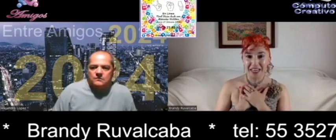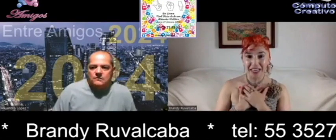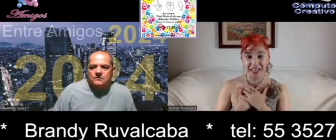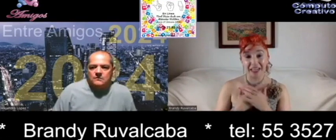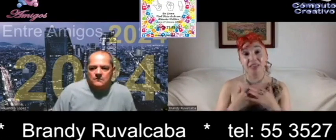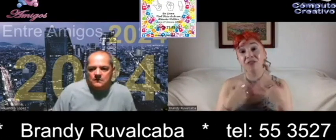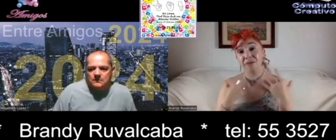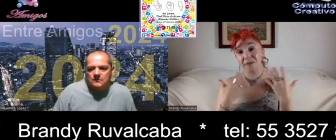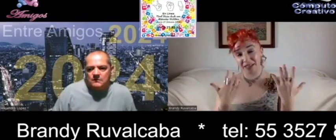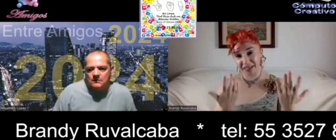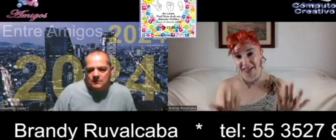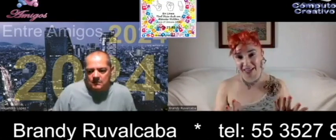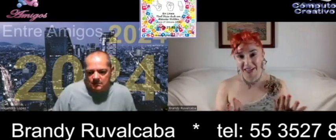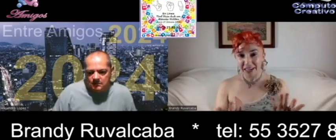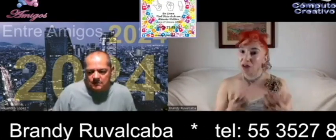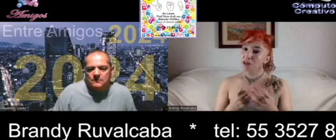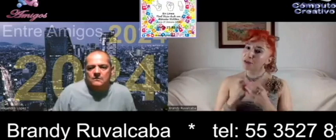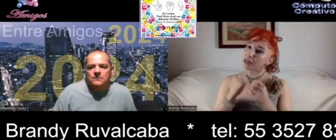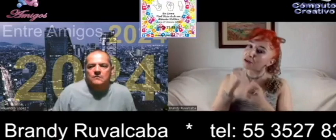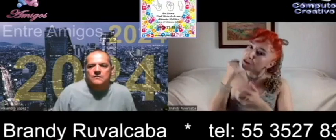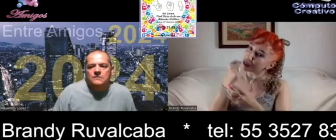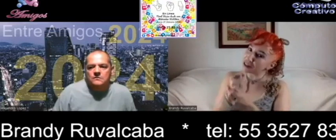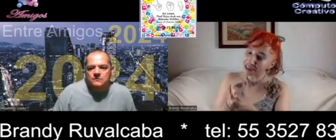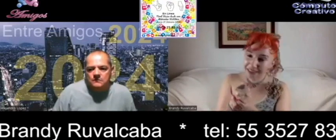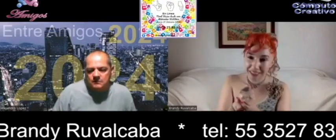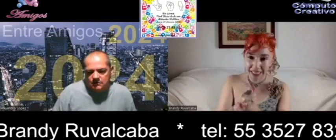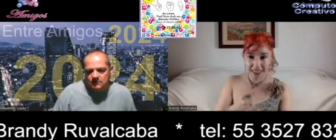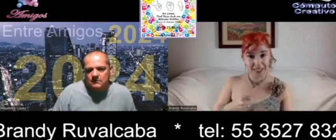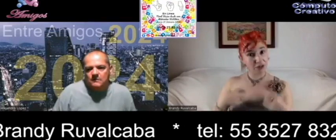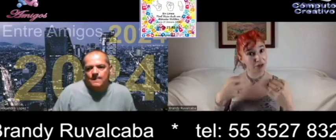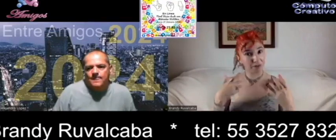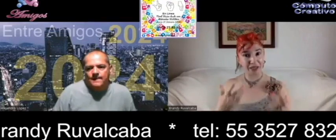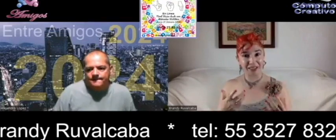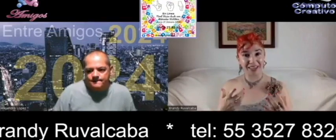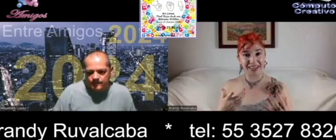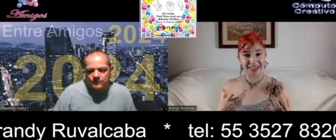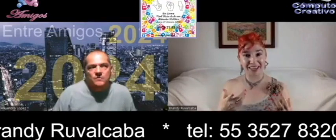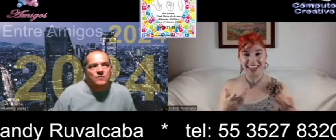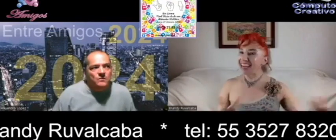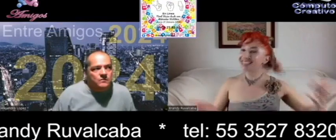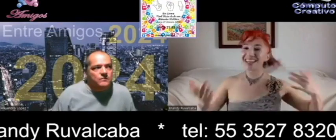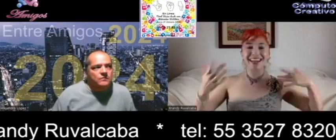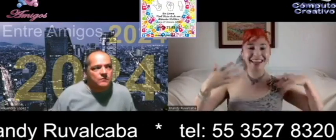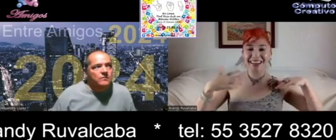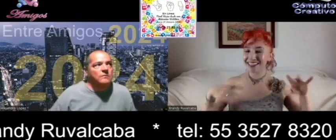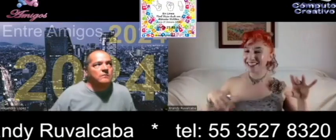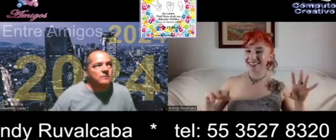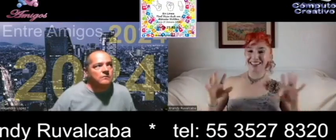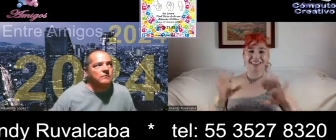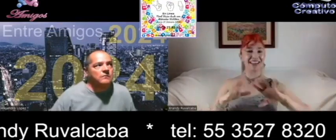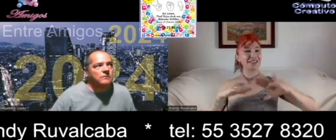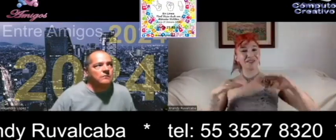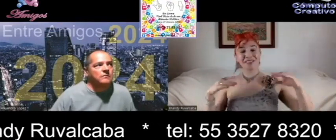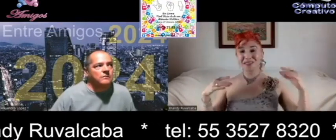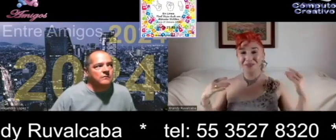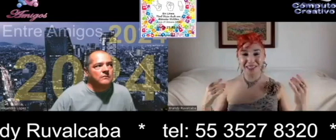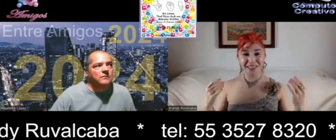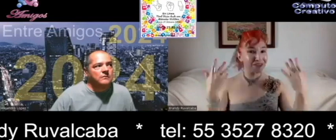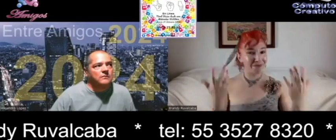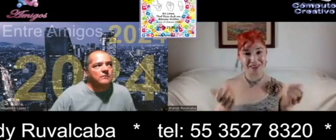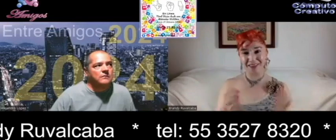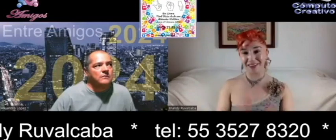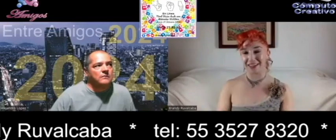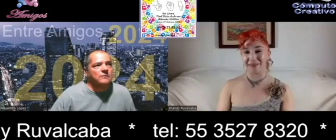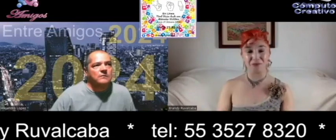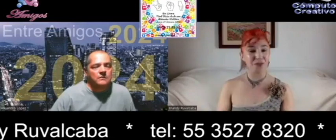trabajo es un aprendizaje. Los obstáculos que tienes que vencer es otro aprendizaje. Las alegrías que tiene, las cosas